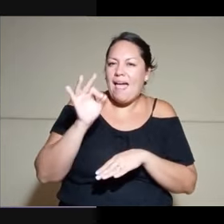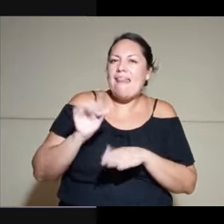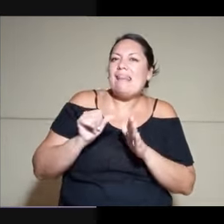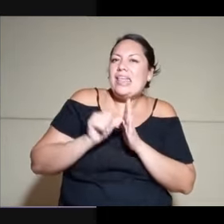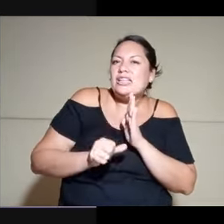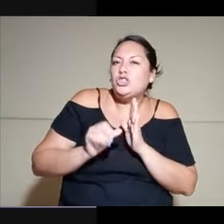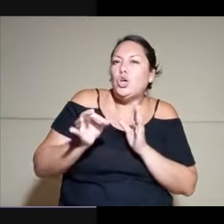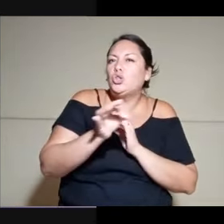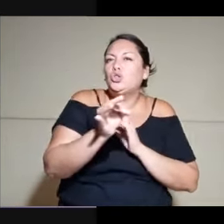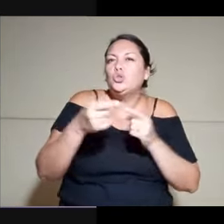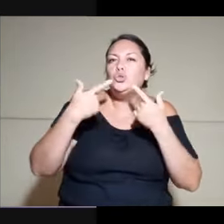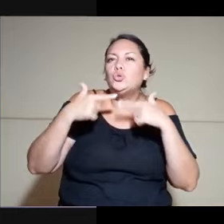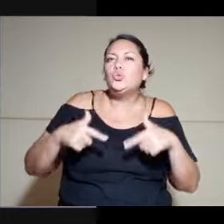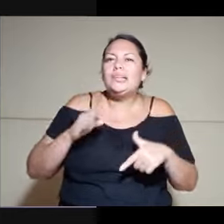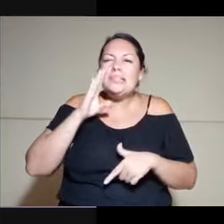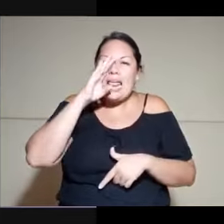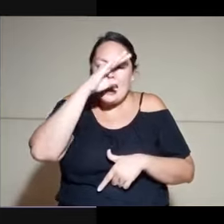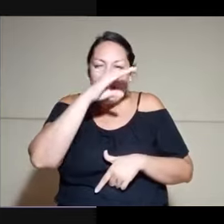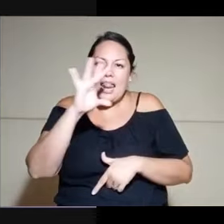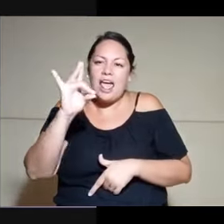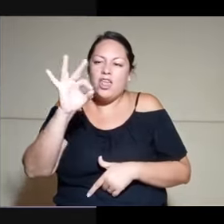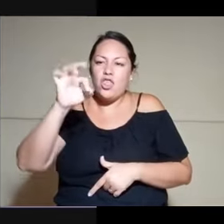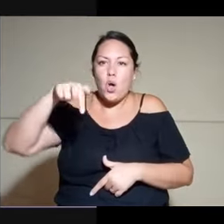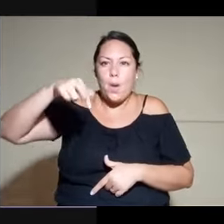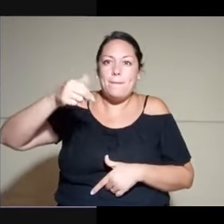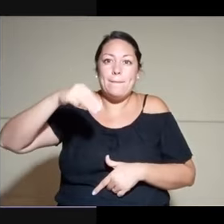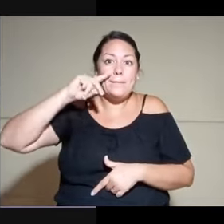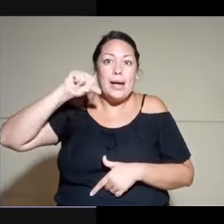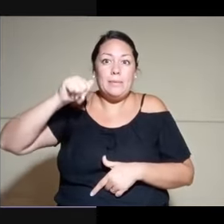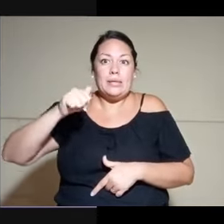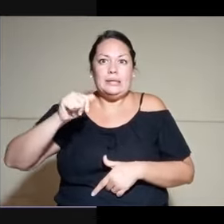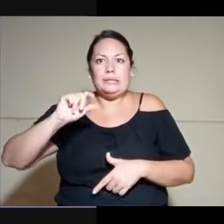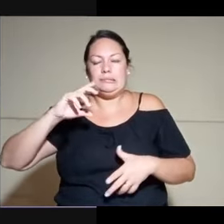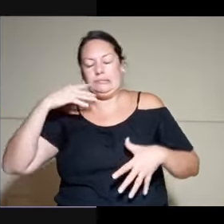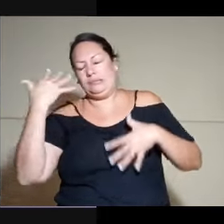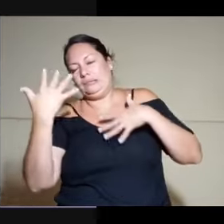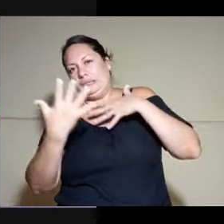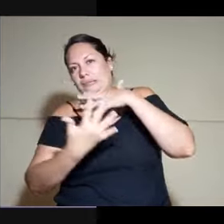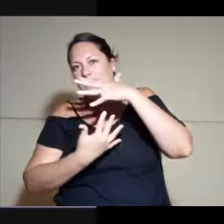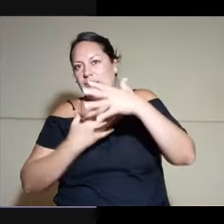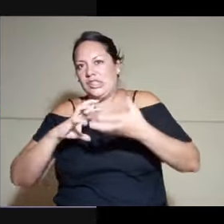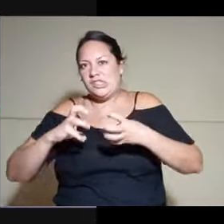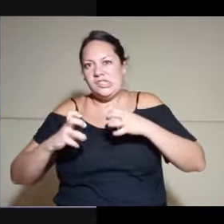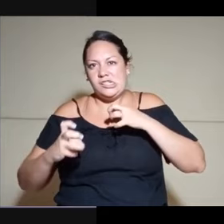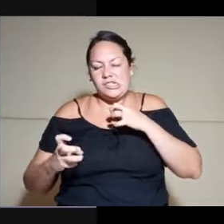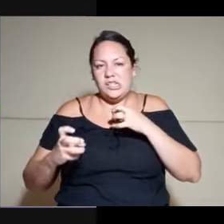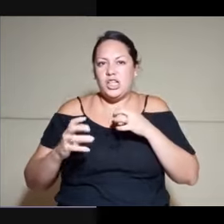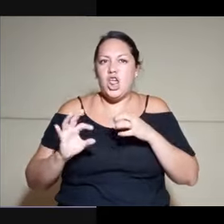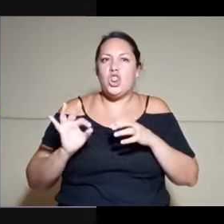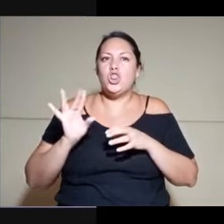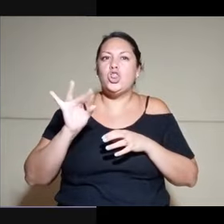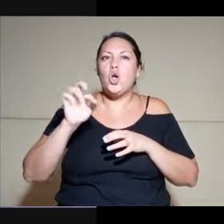lesionarse. Hay una enfermedad donde se produce lesión de la sustancia negra, es decir, las neuronas estas que tienen la